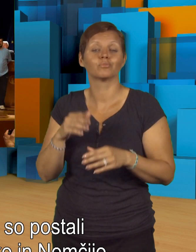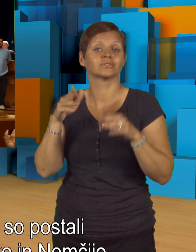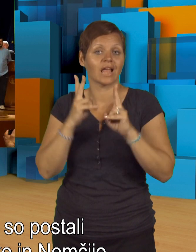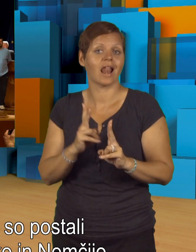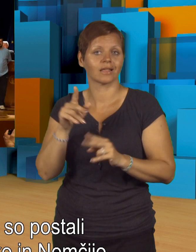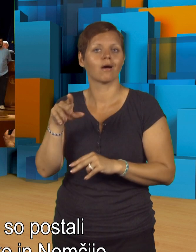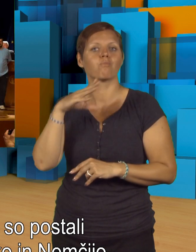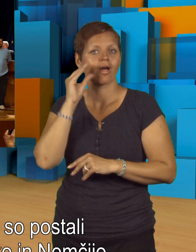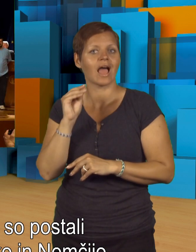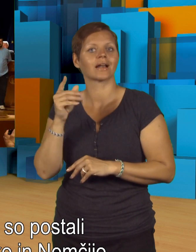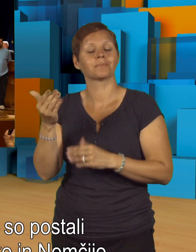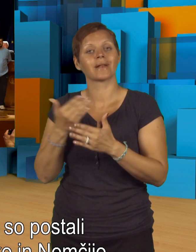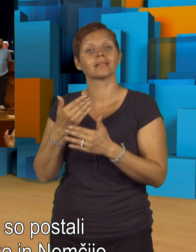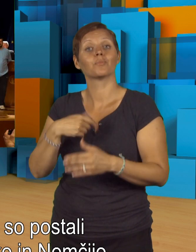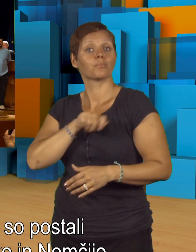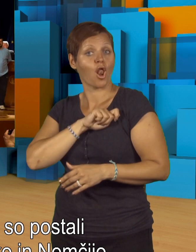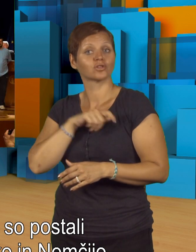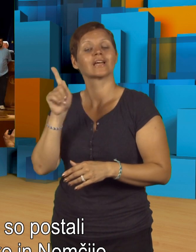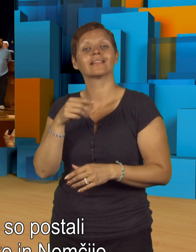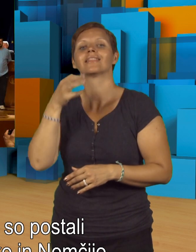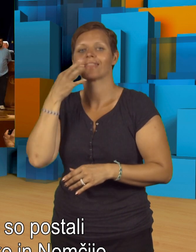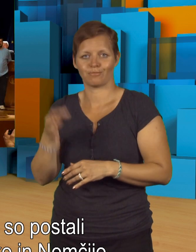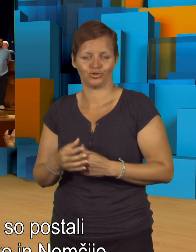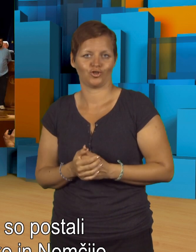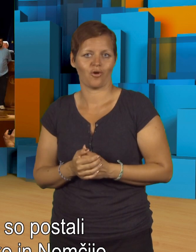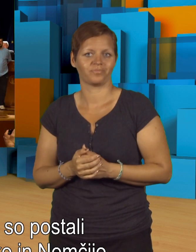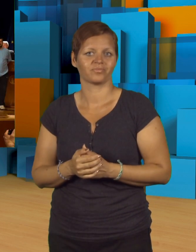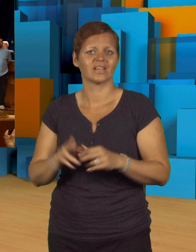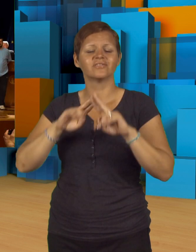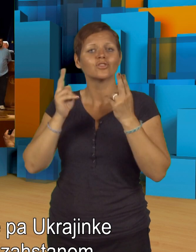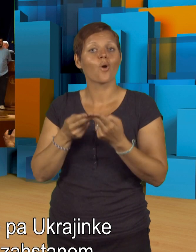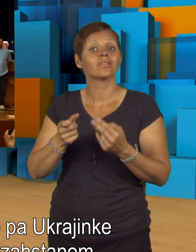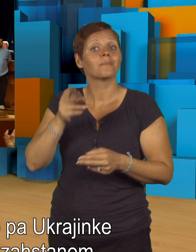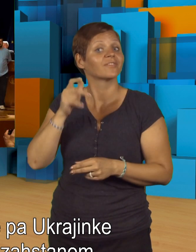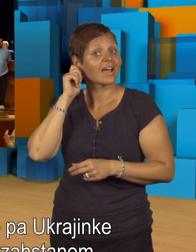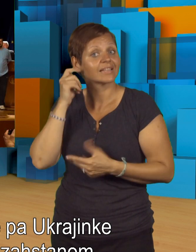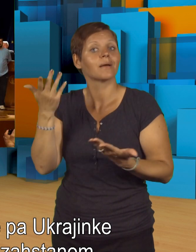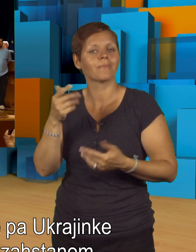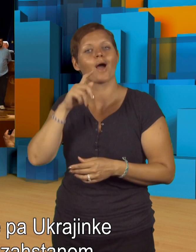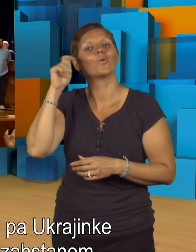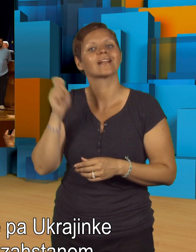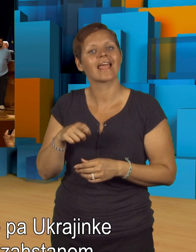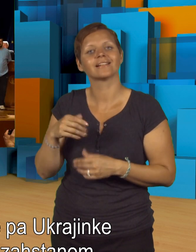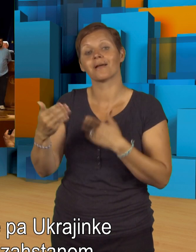postali Bolgari pred Poljsko in Nemčijo, svetovne prvakinje pa Ukrajinke pred Rusijo in